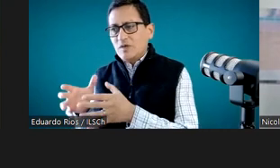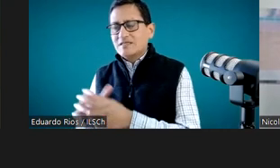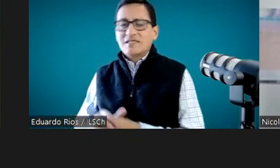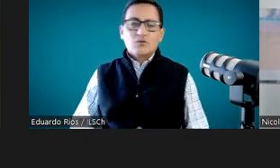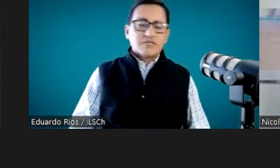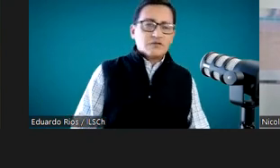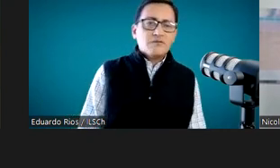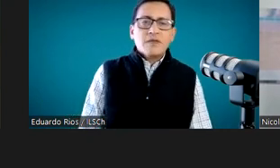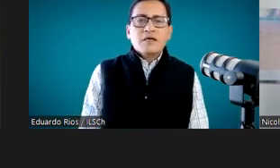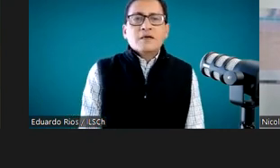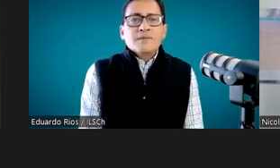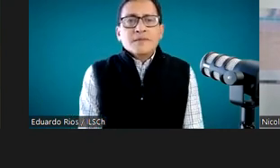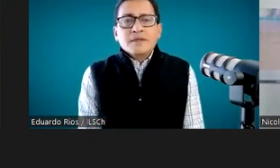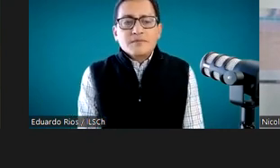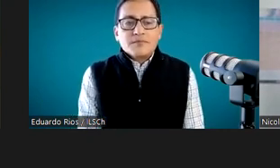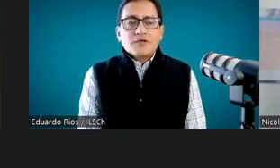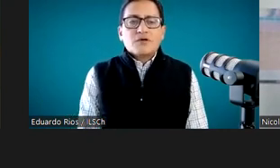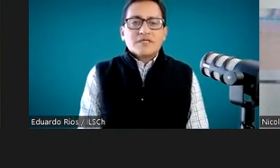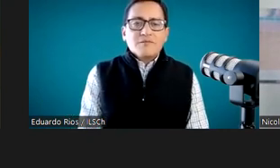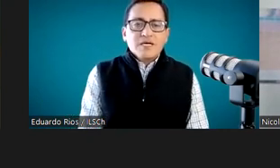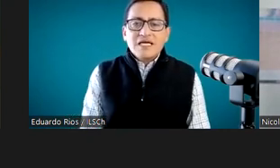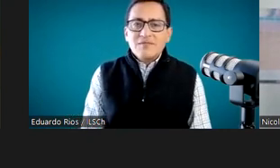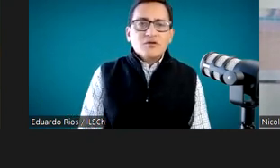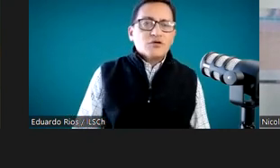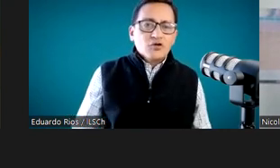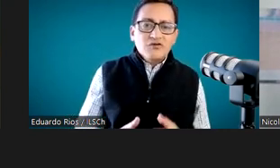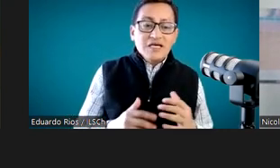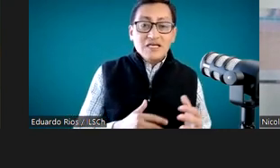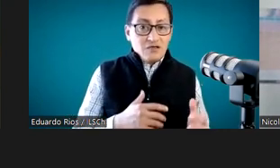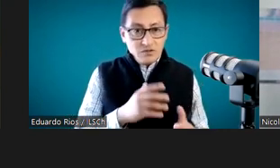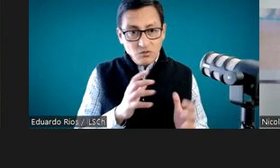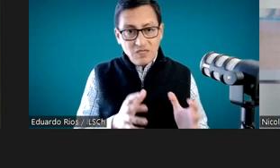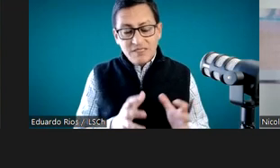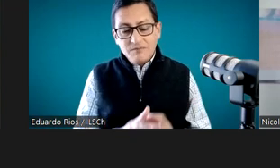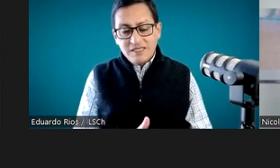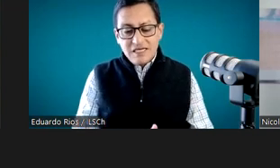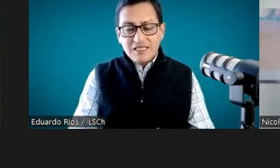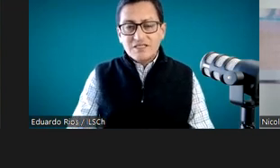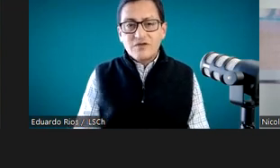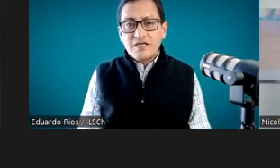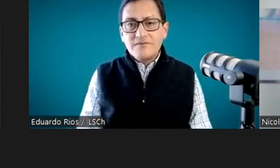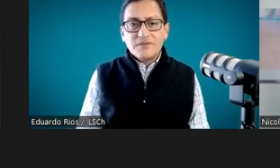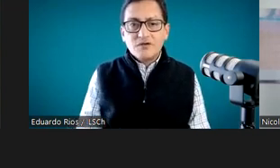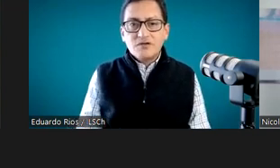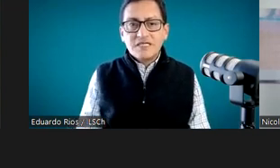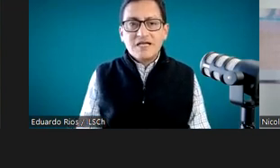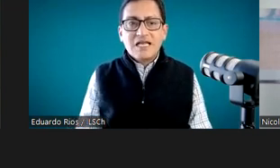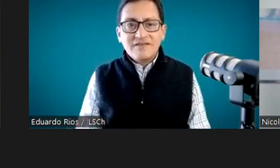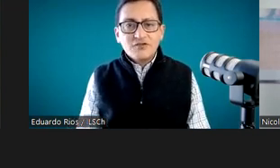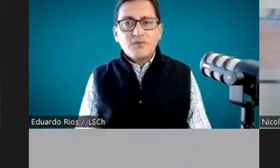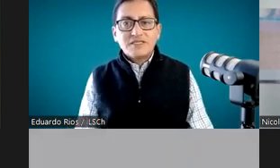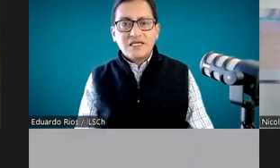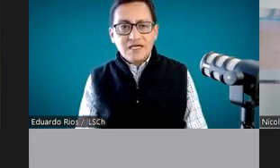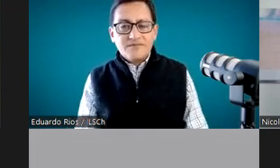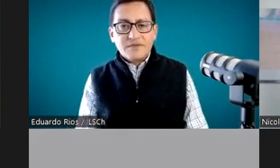del idioma que se está usando. Pero también hay elementos no verbales, que justamente es parte de la clase de hoy día, donde se habla de